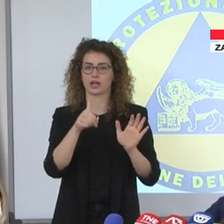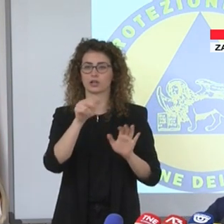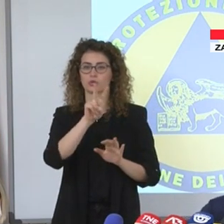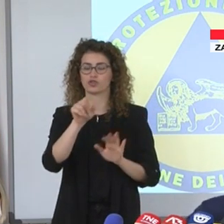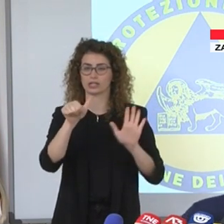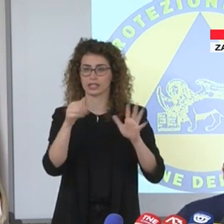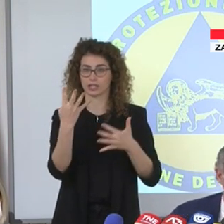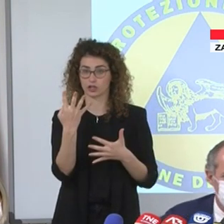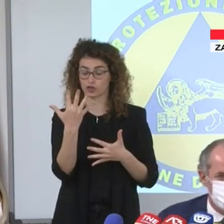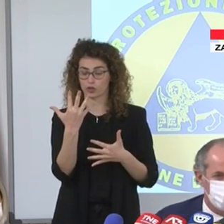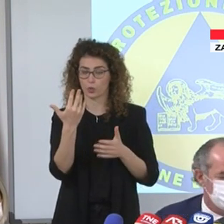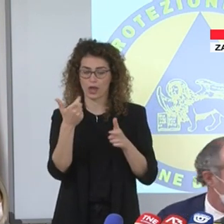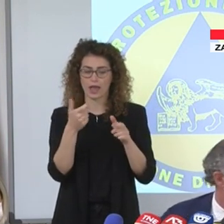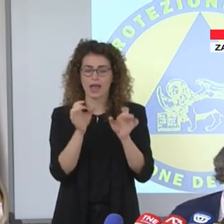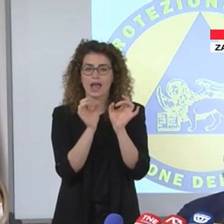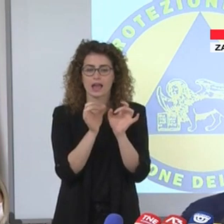60.265 posti liberi.